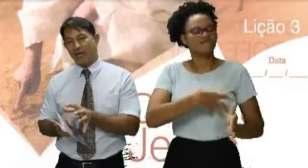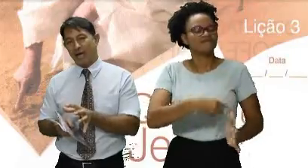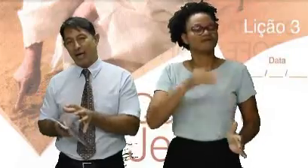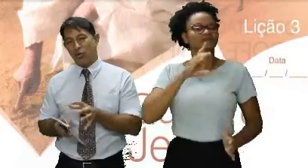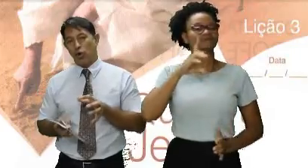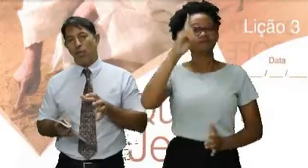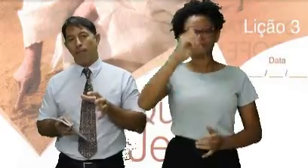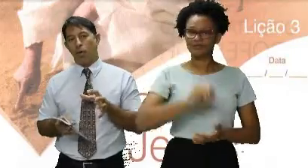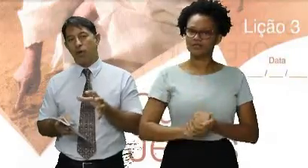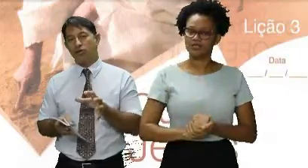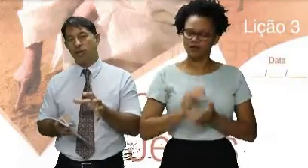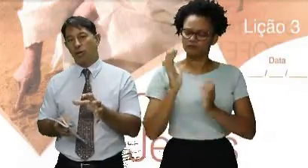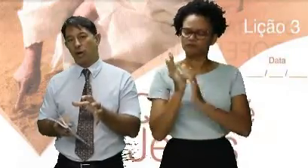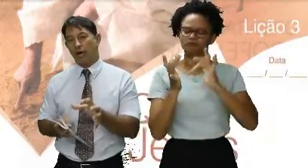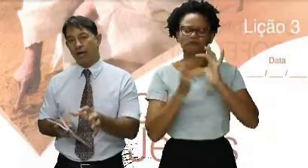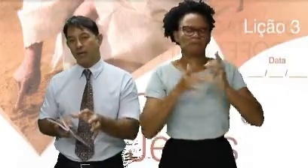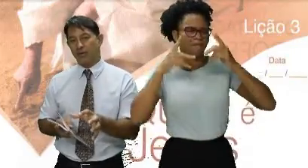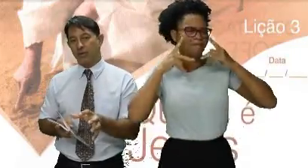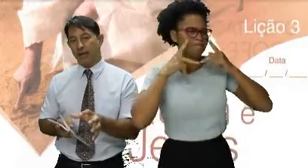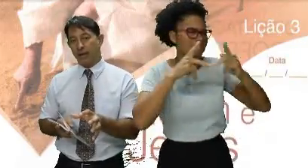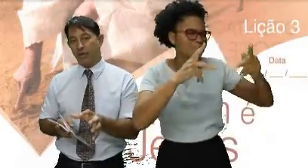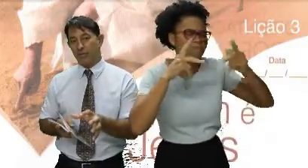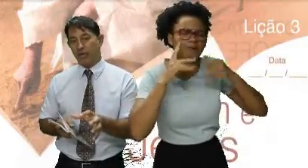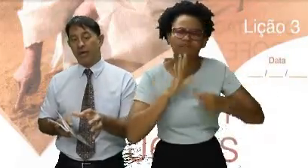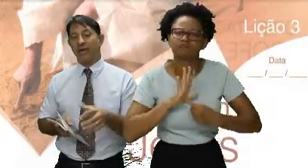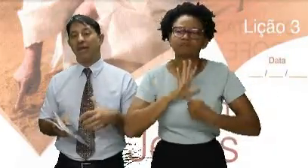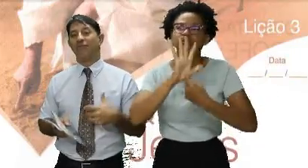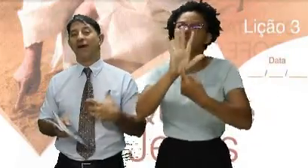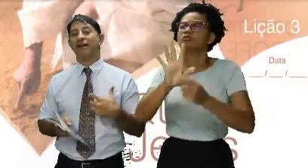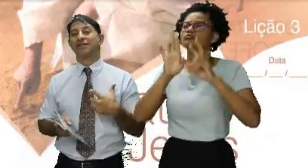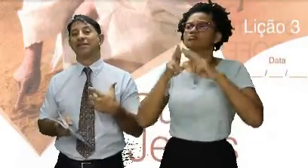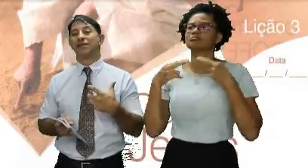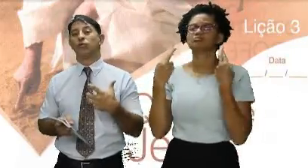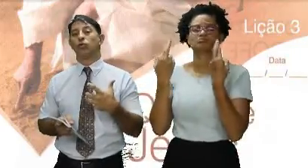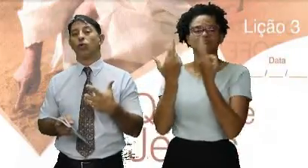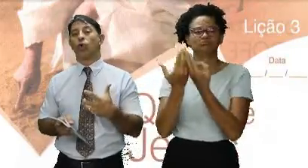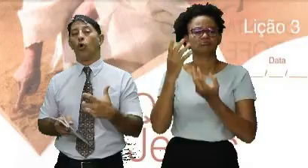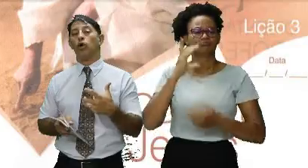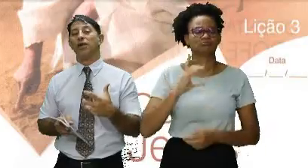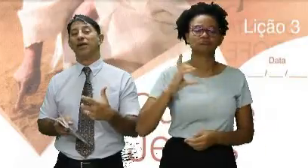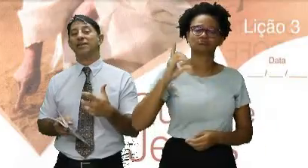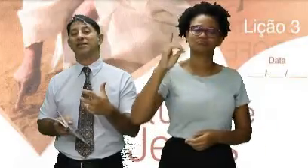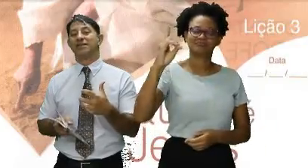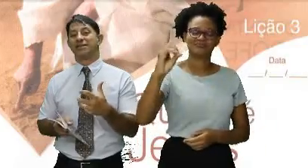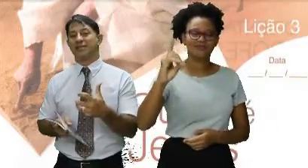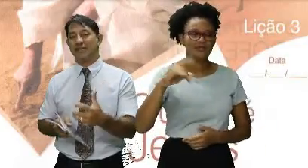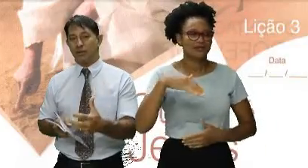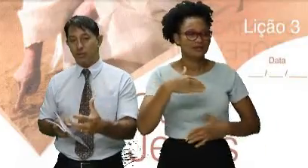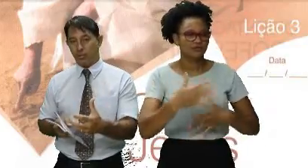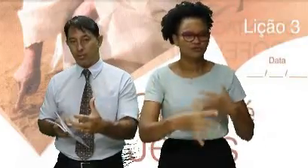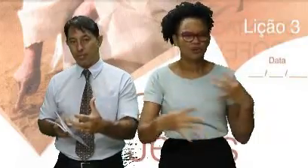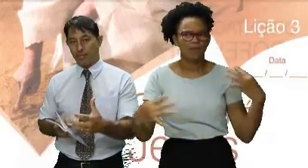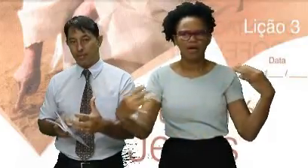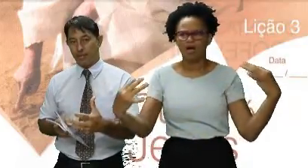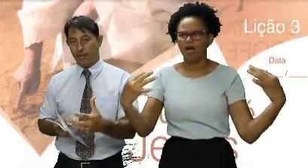prega o Evangelho, mostra o reino de Deus e ele vai sendo